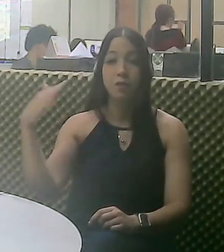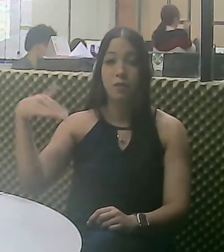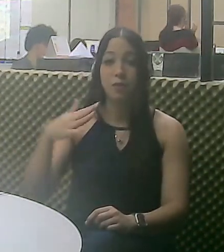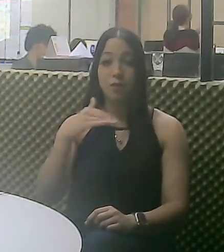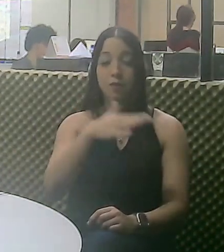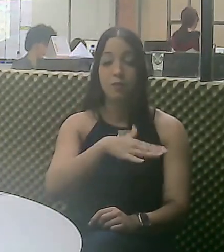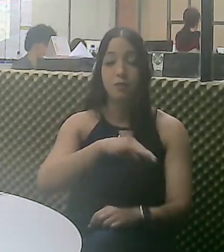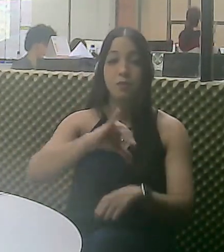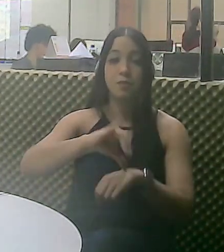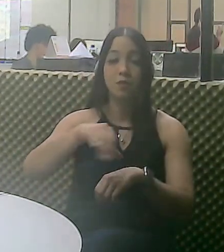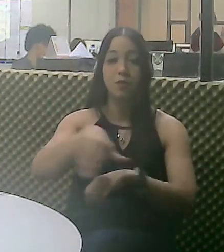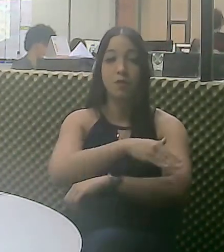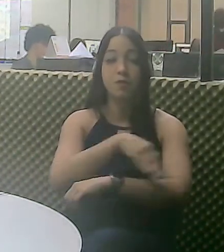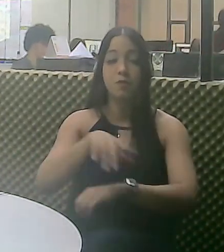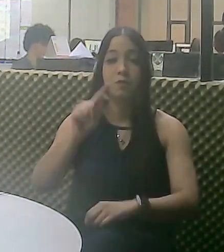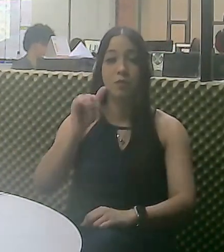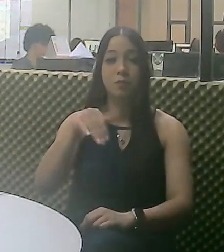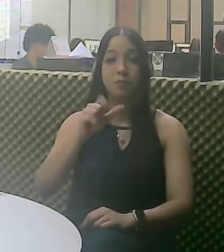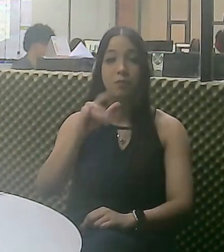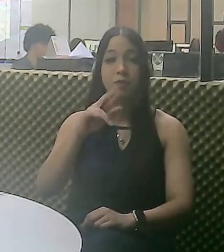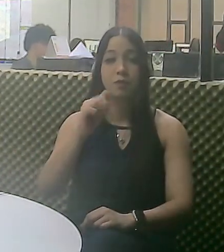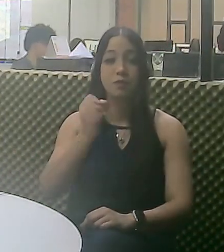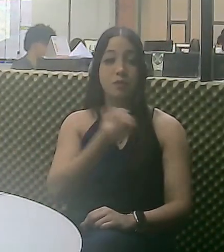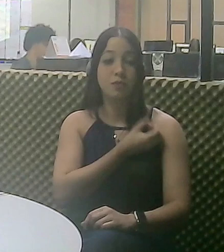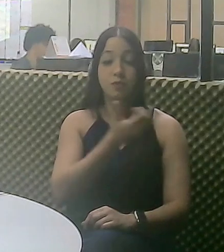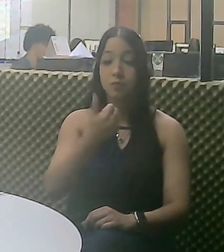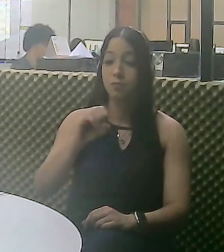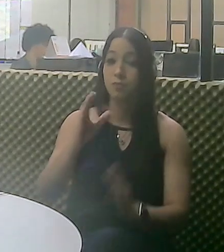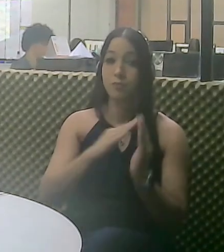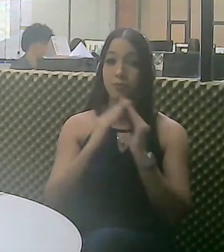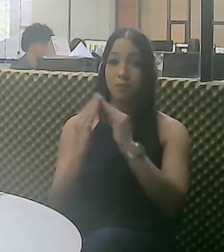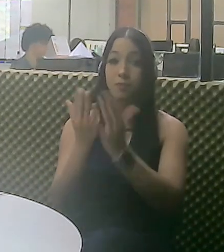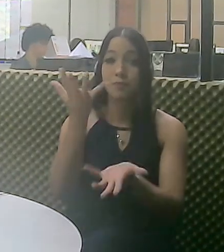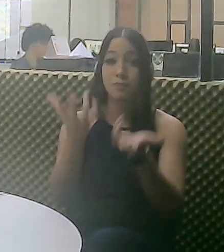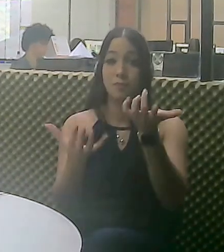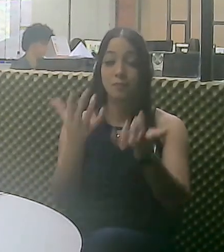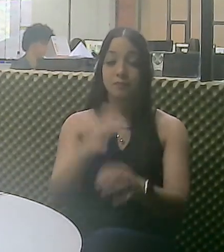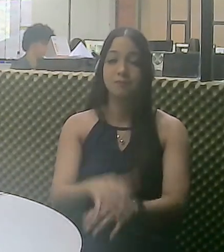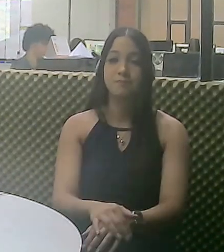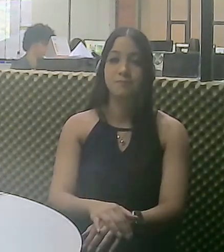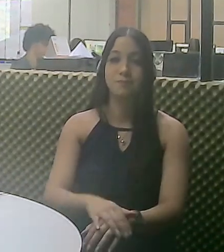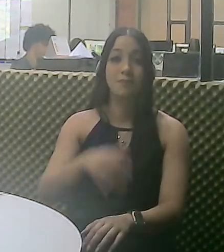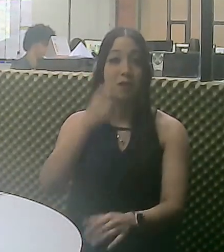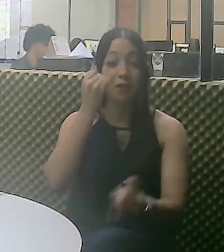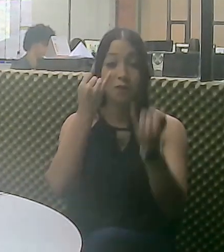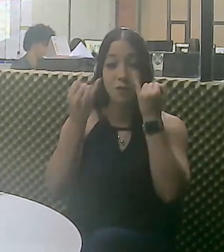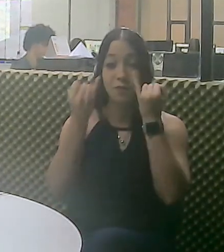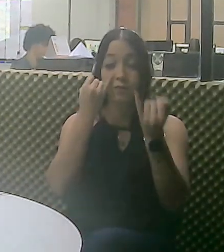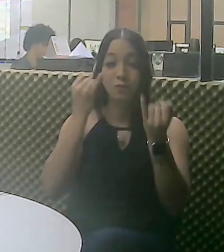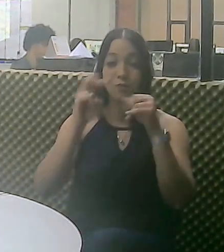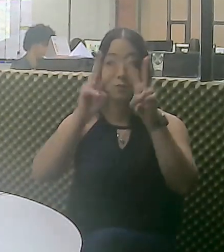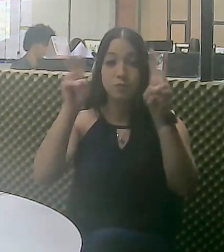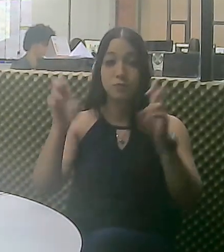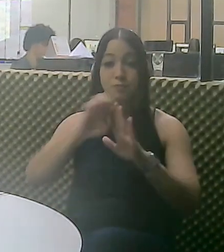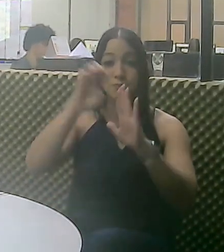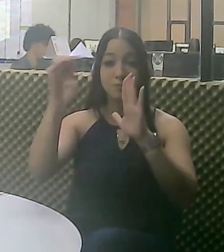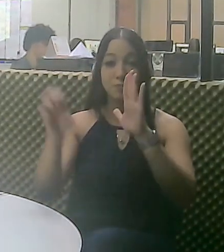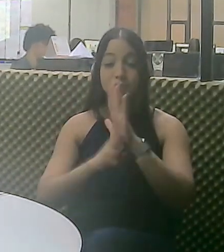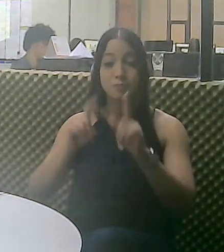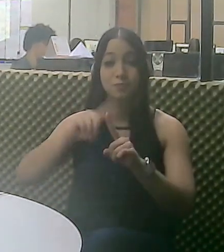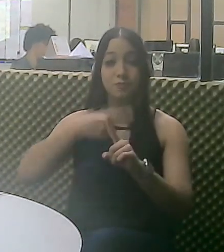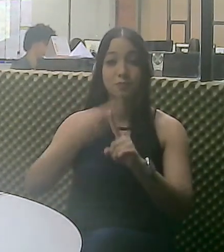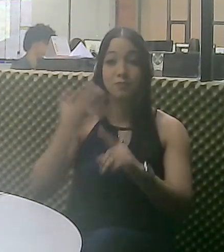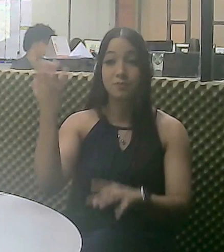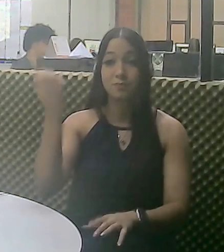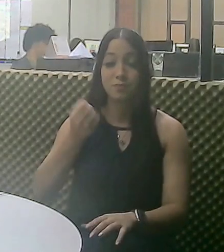concede na Avenida das Gameleiras número 10 bairro Planalto mais informações sobre o edital do programa mais